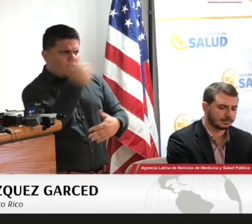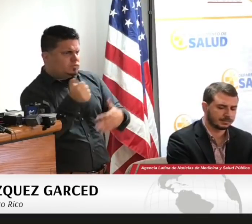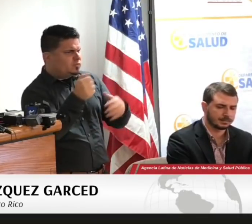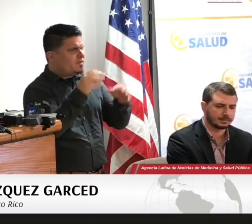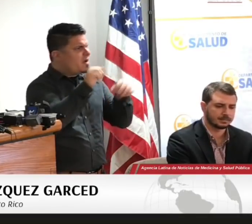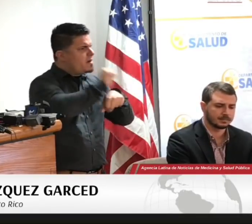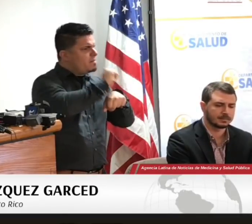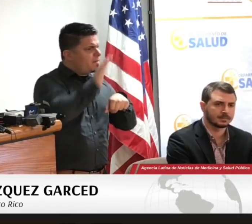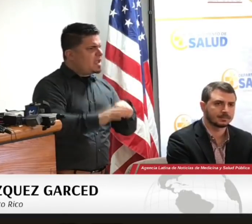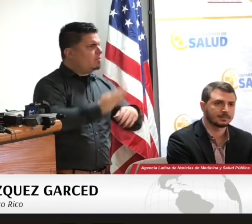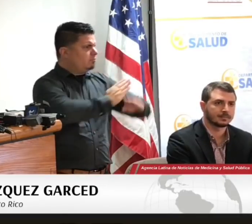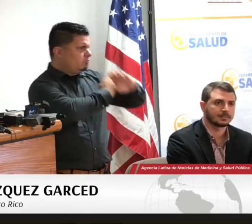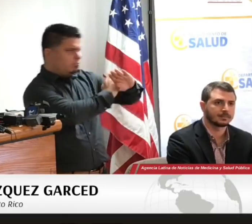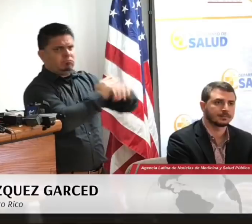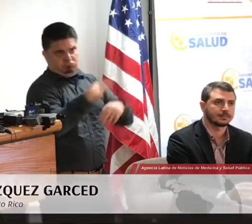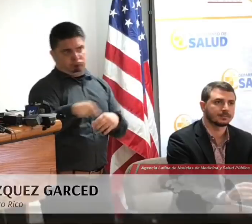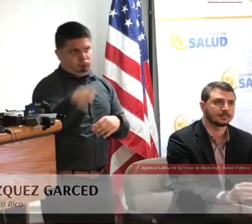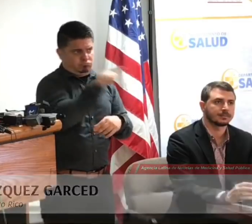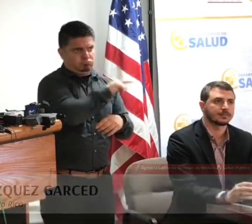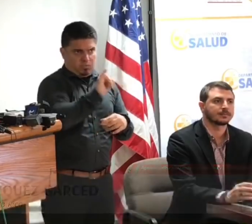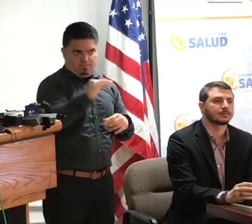trabajo.